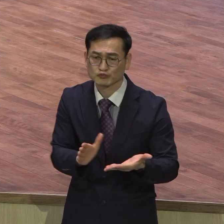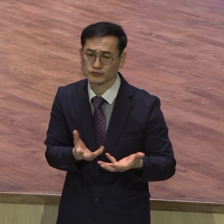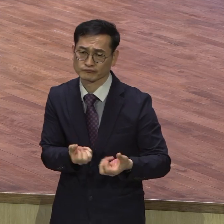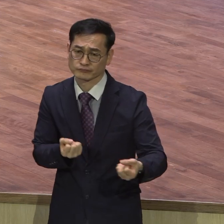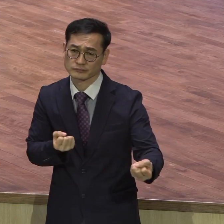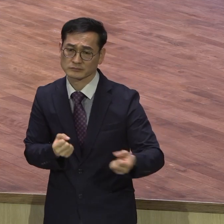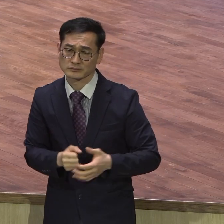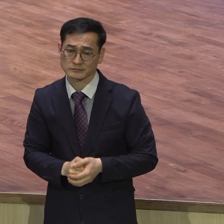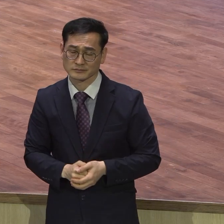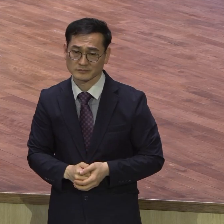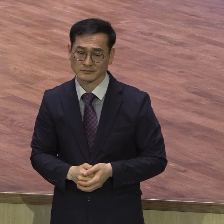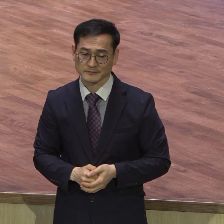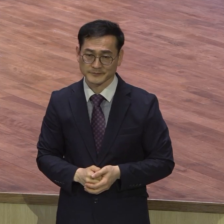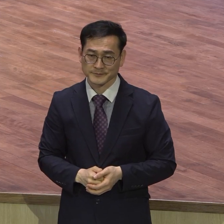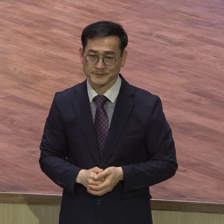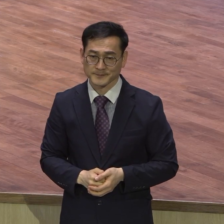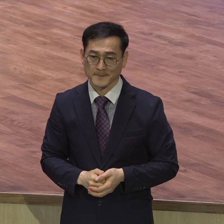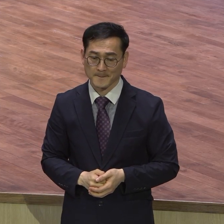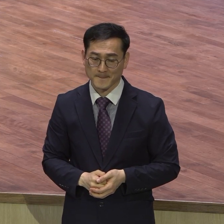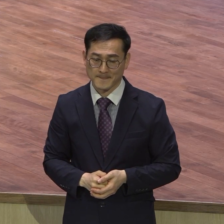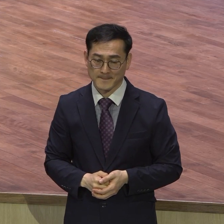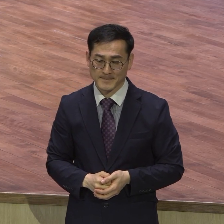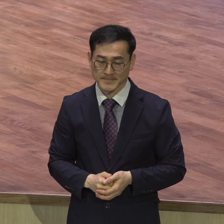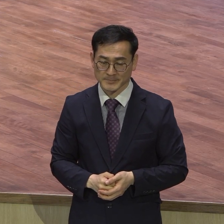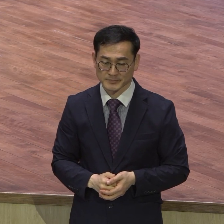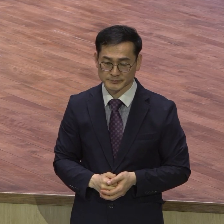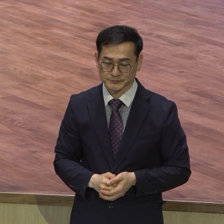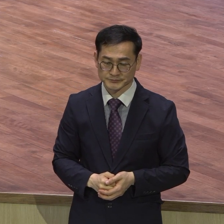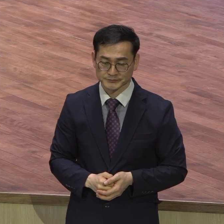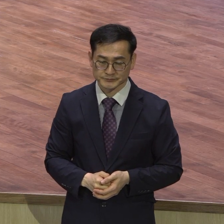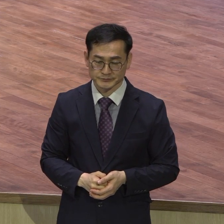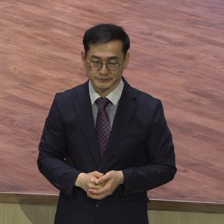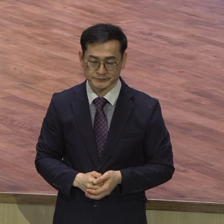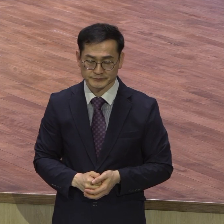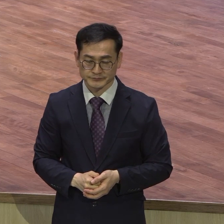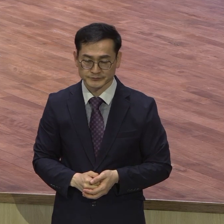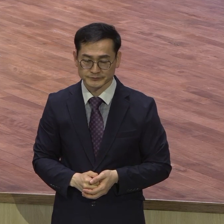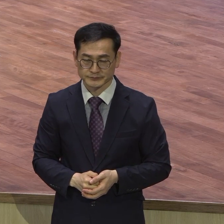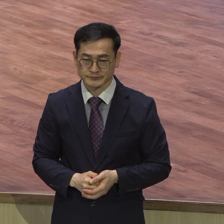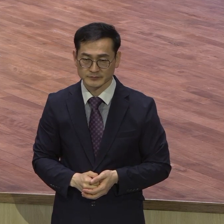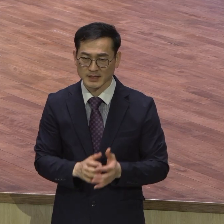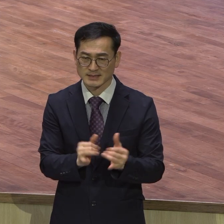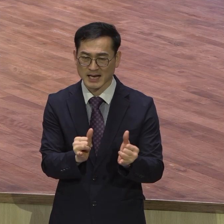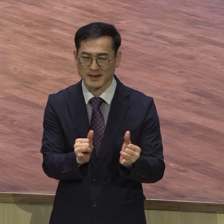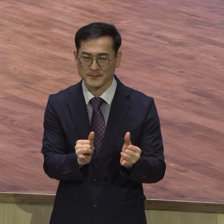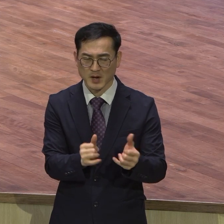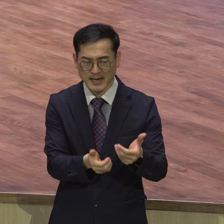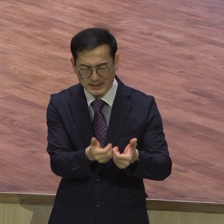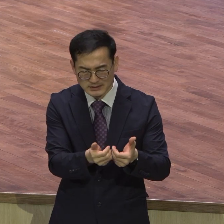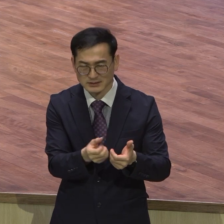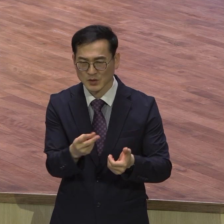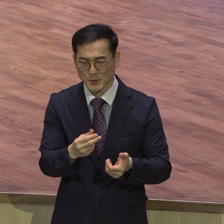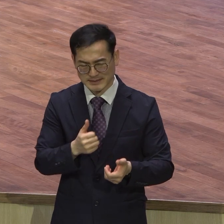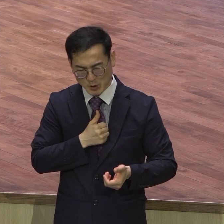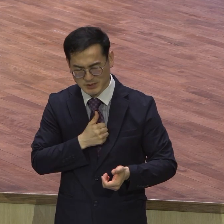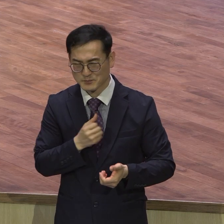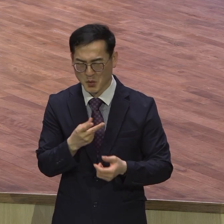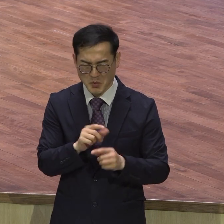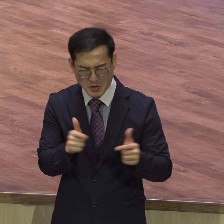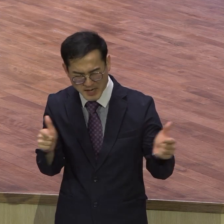논다가 무슨 말이에요. 물질 문제 인간관계 문제 자동식 문제 나섰을 때 다르죠.